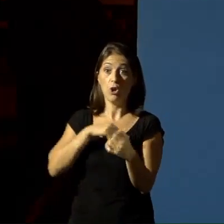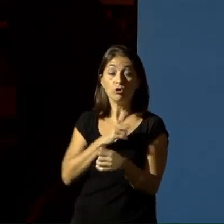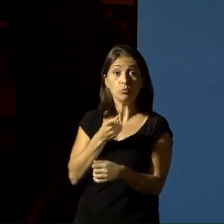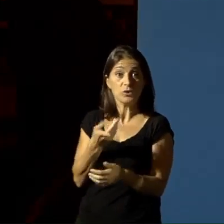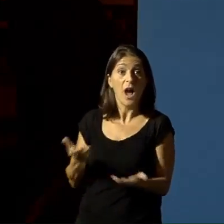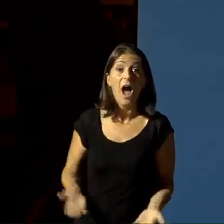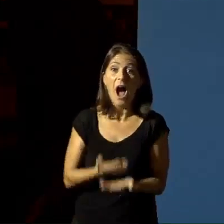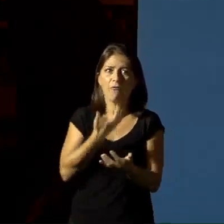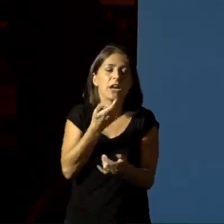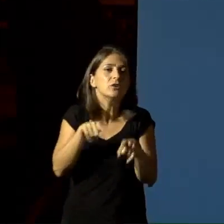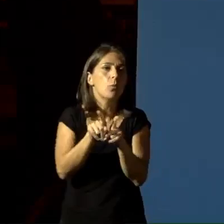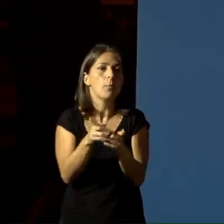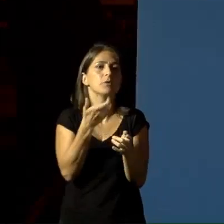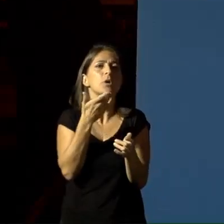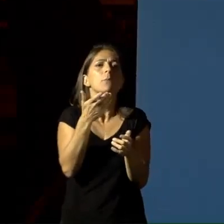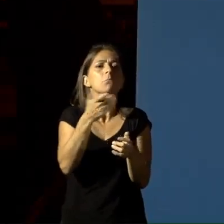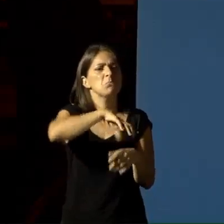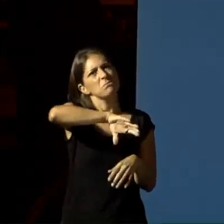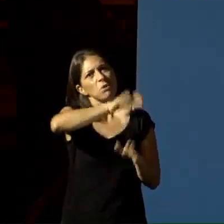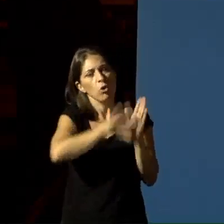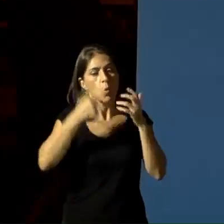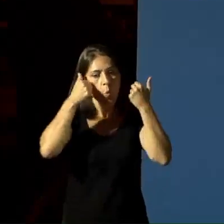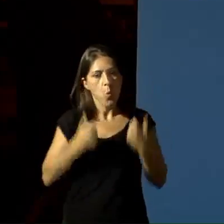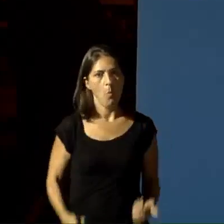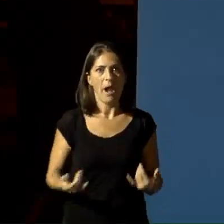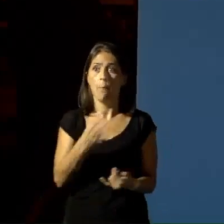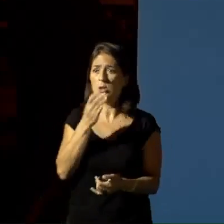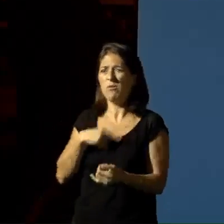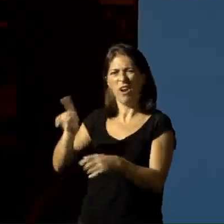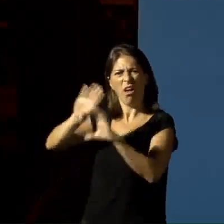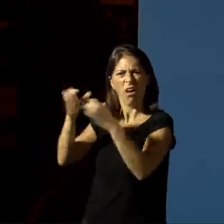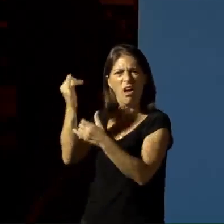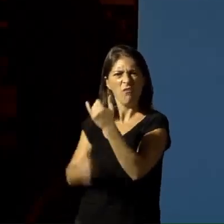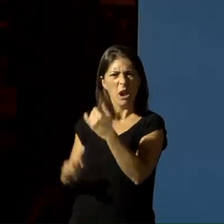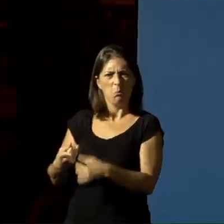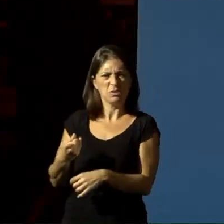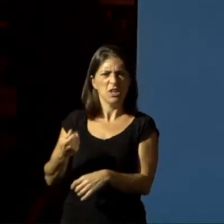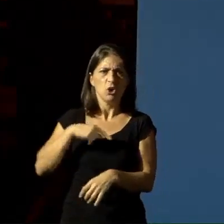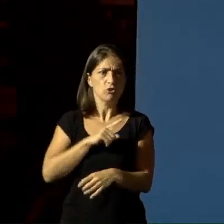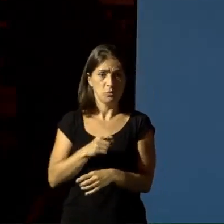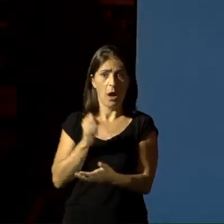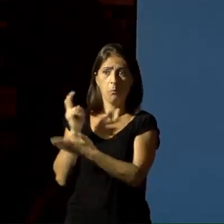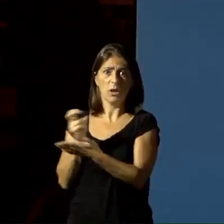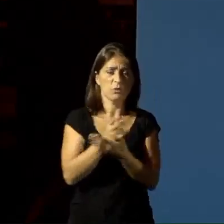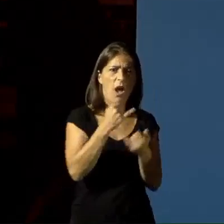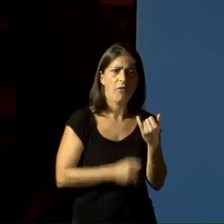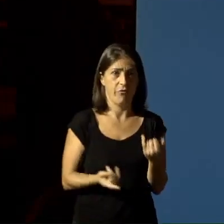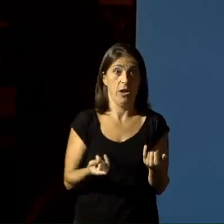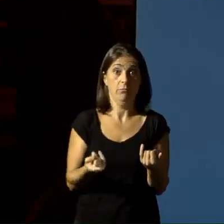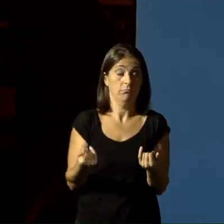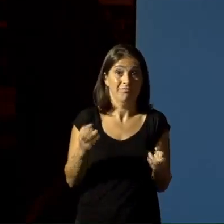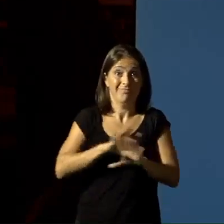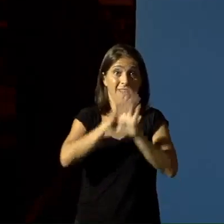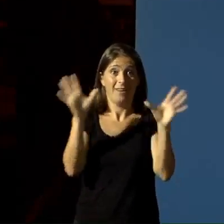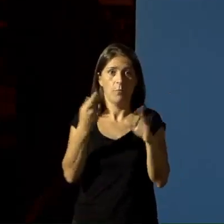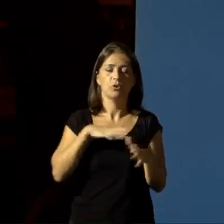polo que hai de nobre da condición humana frente a aqueles que apostan polo que hai de ruín en eles e procuran inocular nos demais. E para eso están os